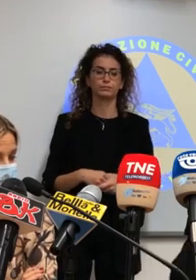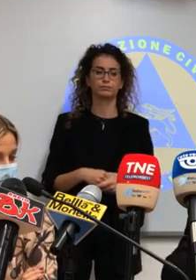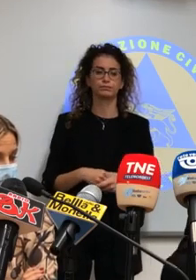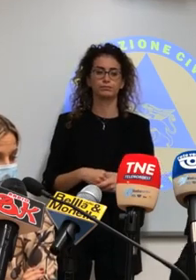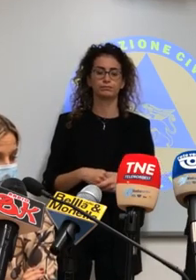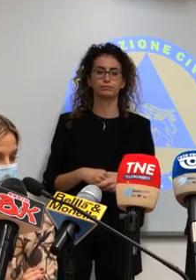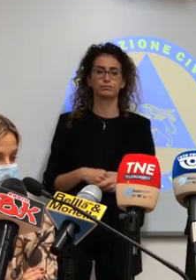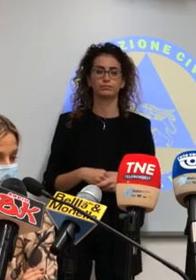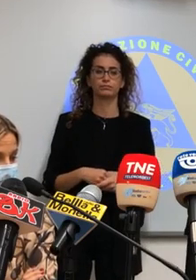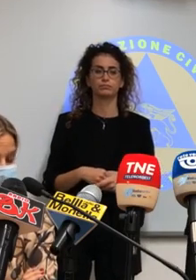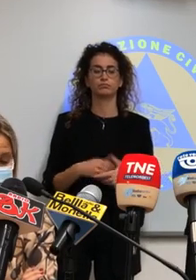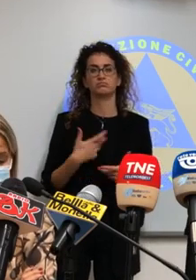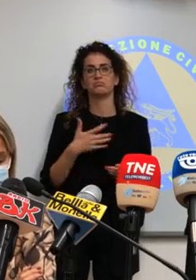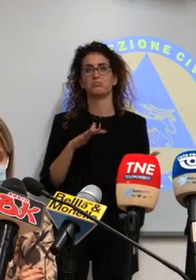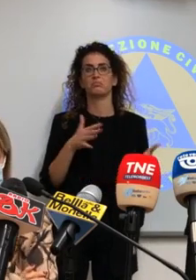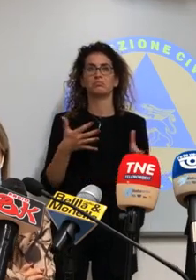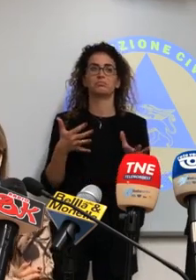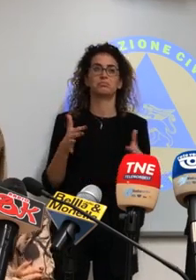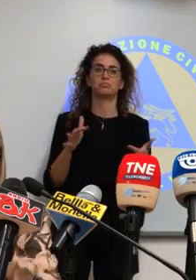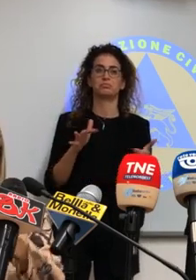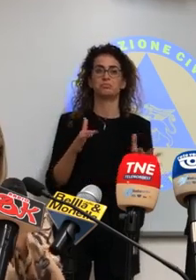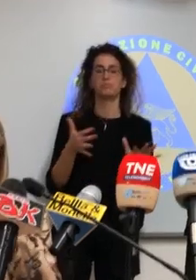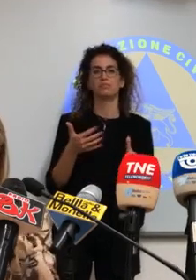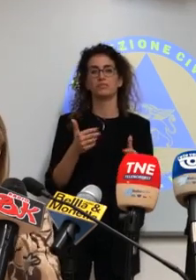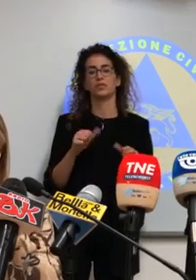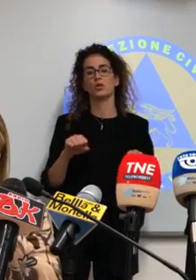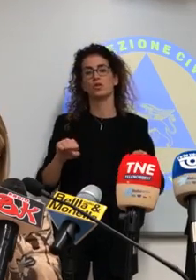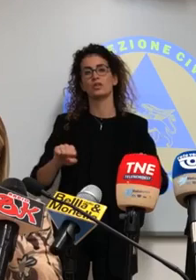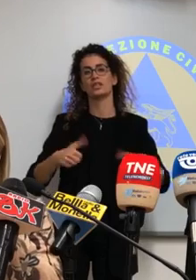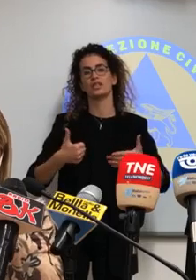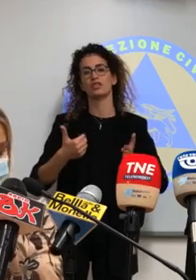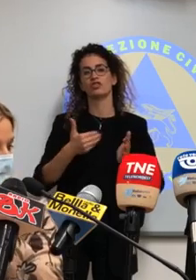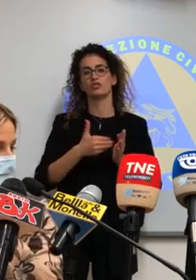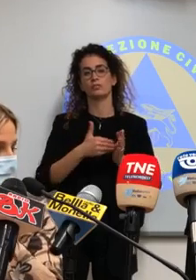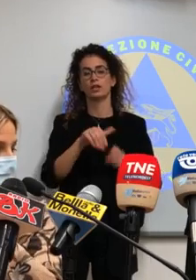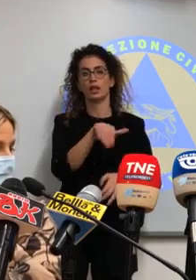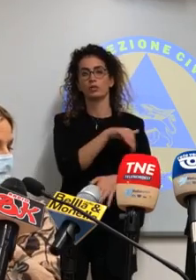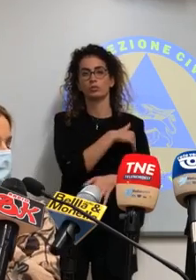quindi che comprende all'incirca sui 16.000 studenti